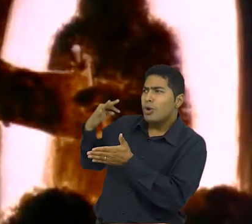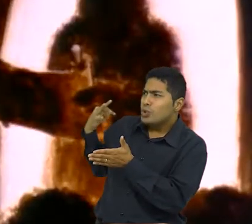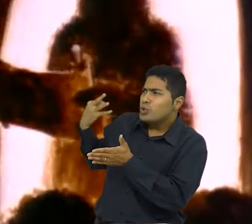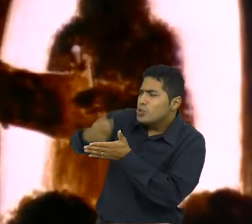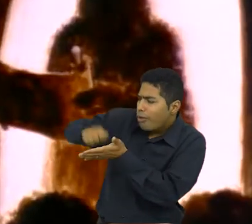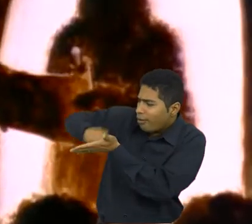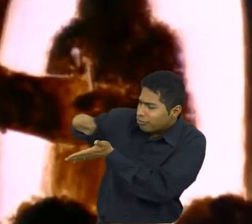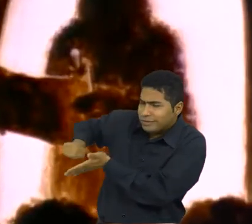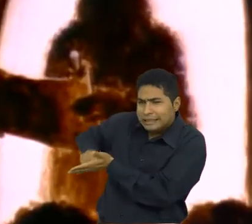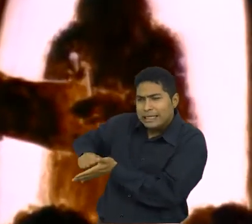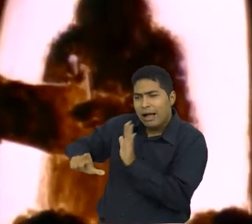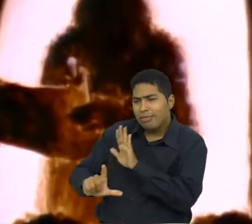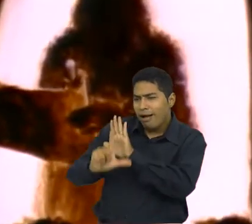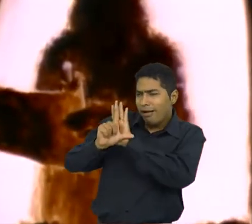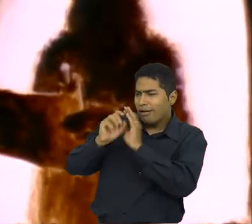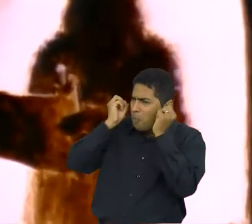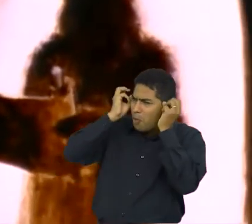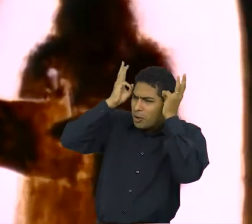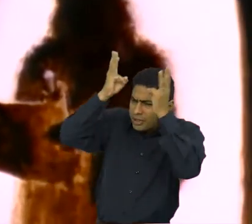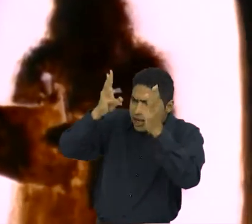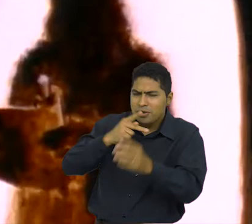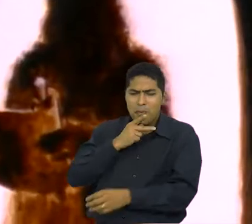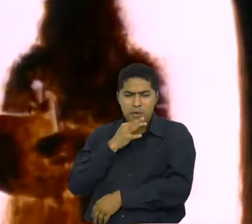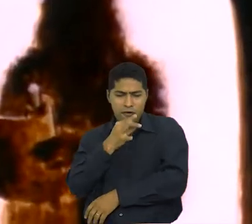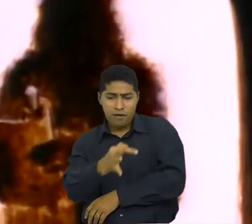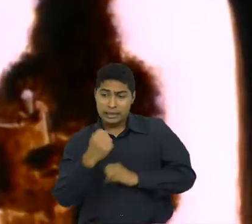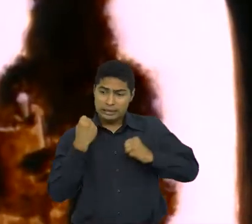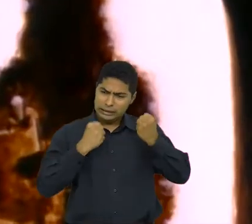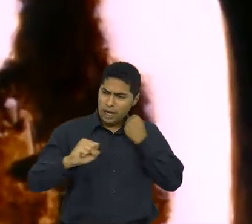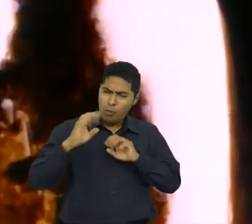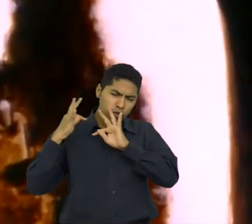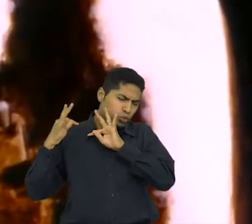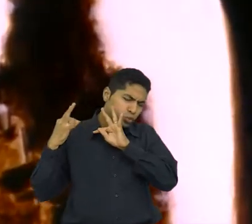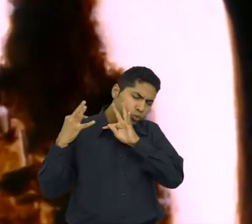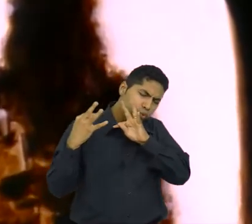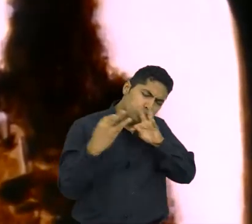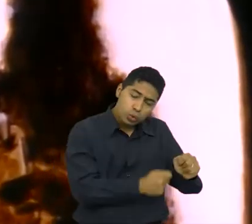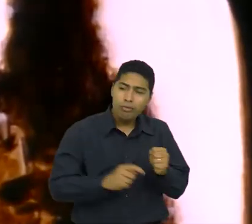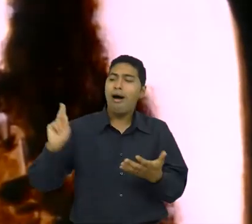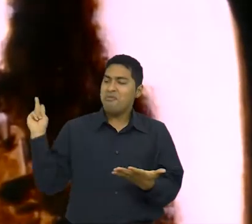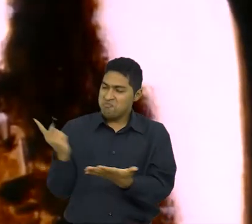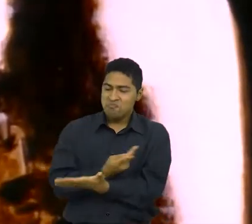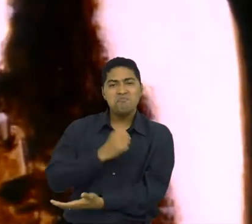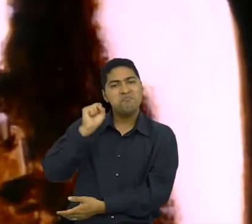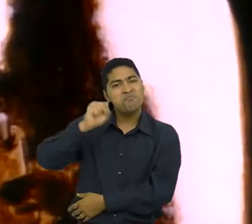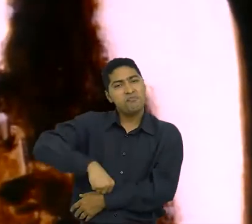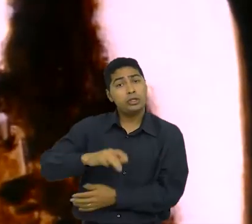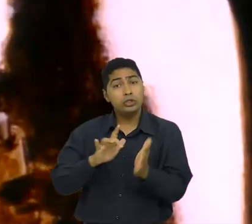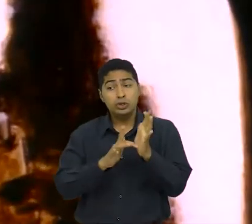de Moisés, nos profetas e nos salmos, precisavam acontecer. Jesus ajudou os discípulos a entenderem